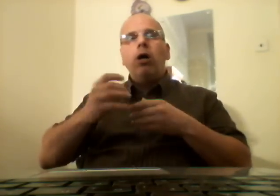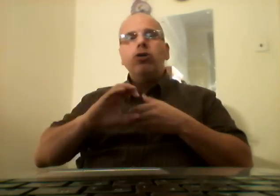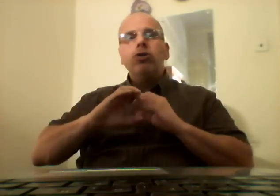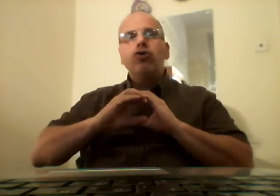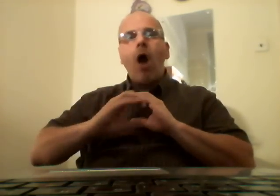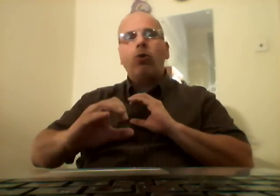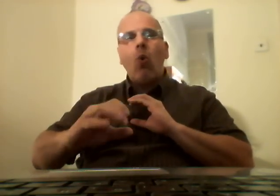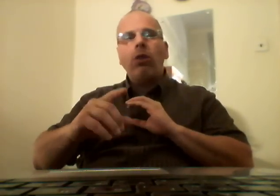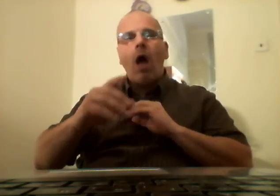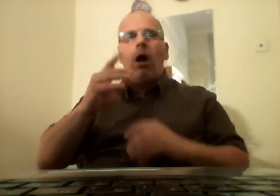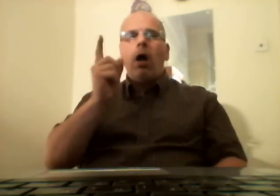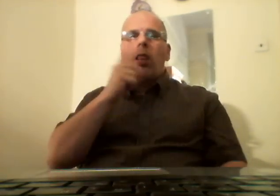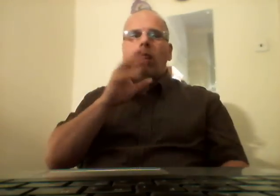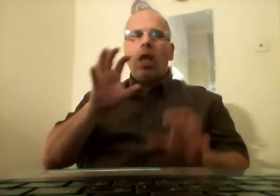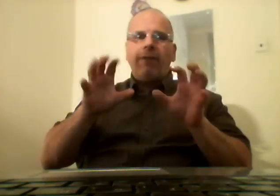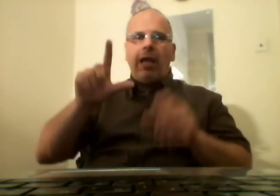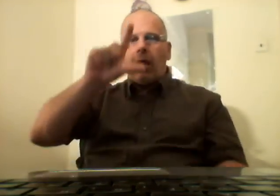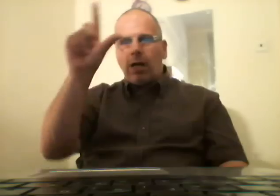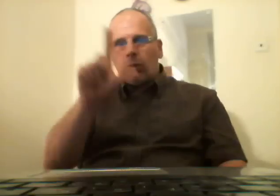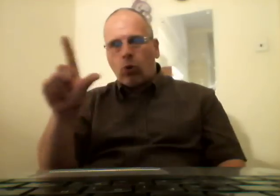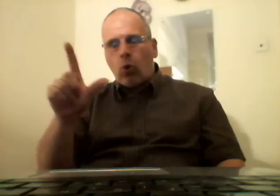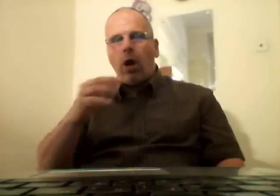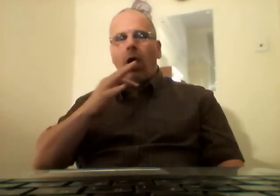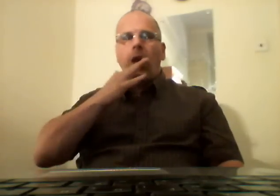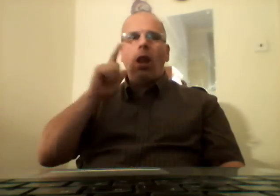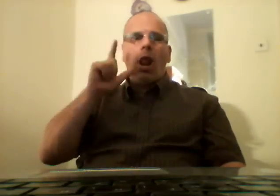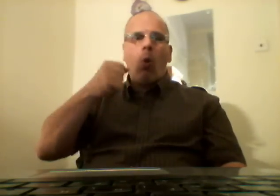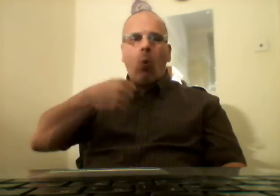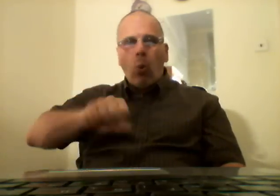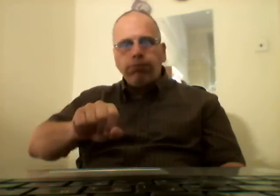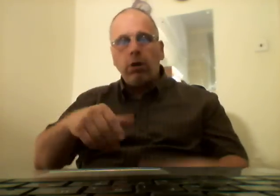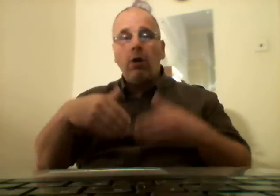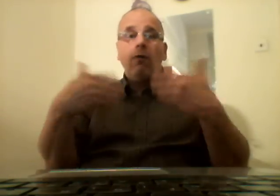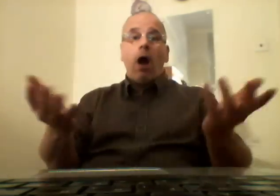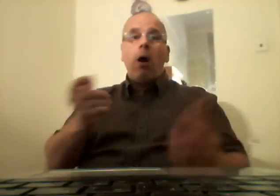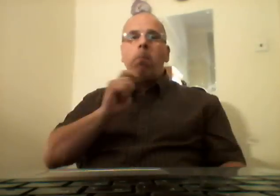megvárulja a szeménykével, és akkor a szeménykével végülül, végül!